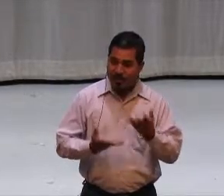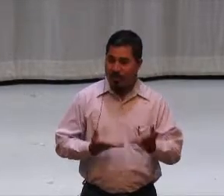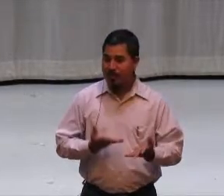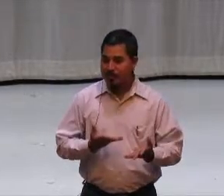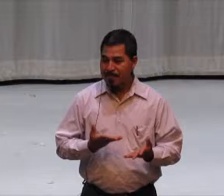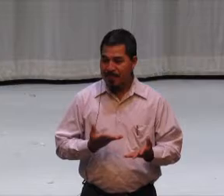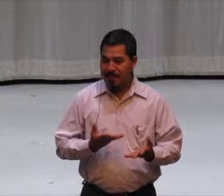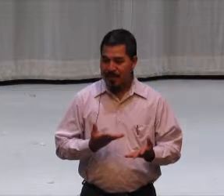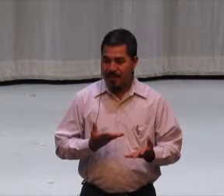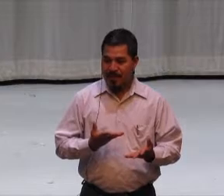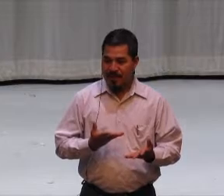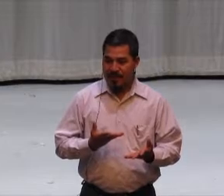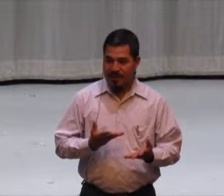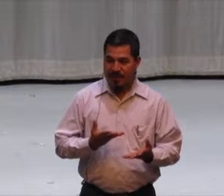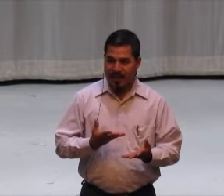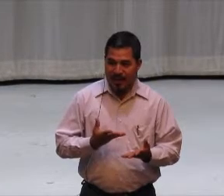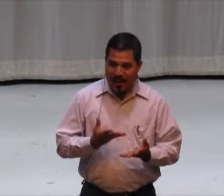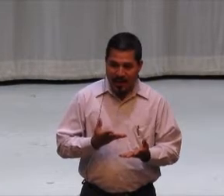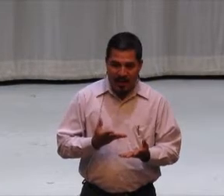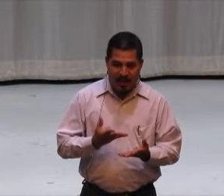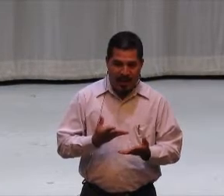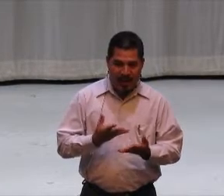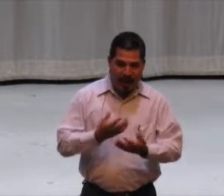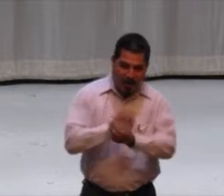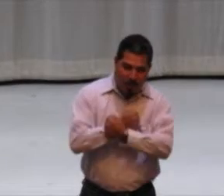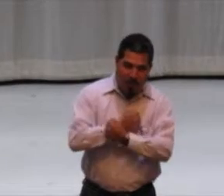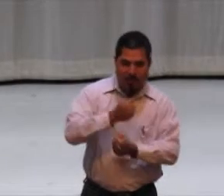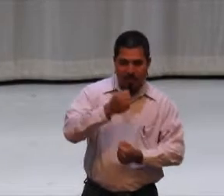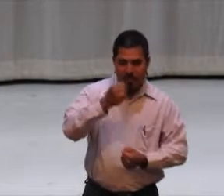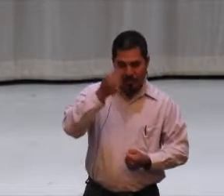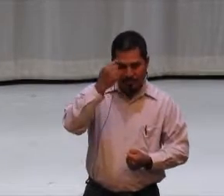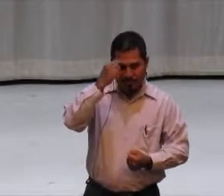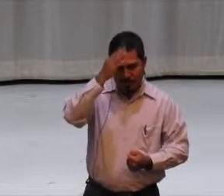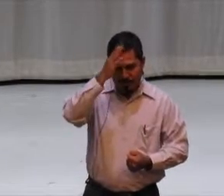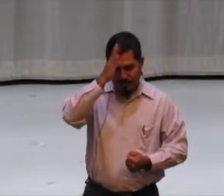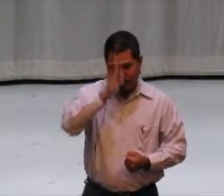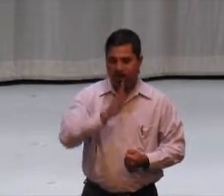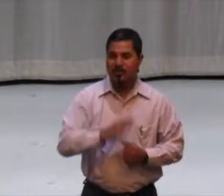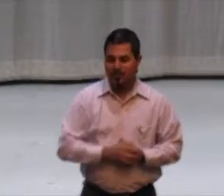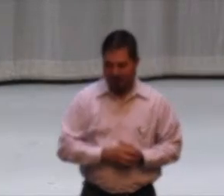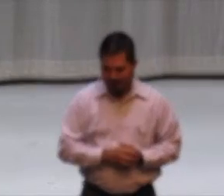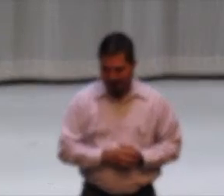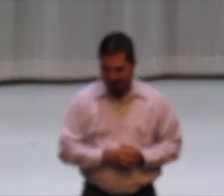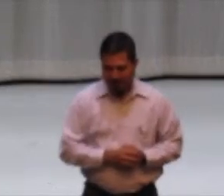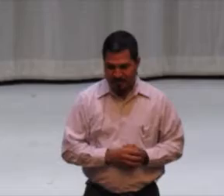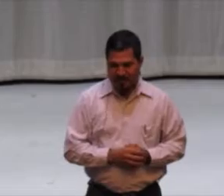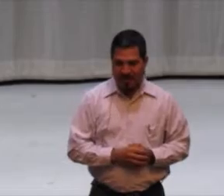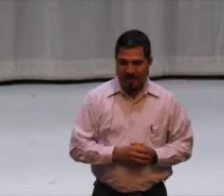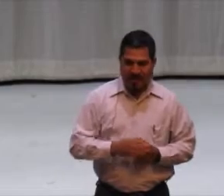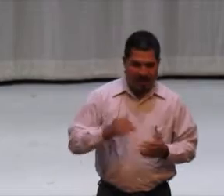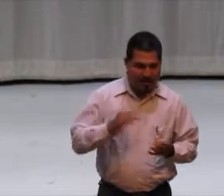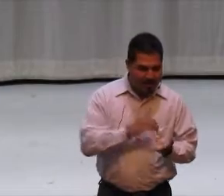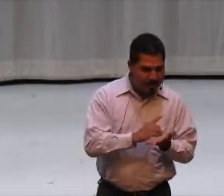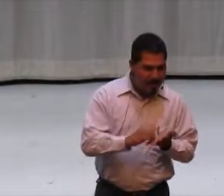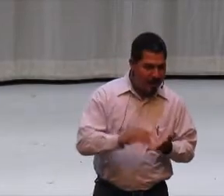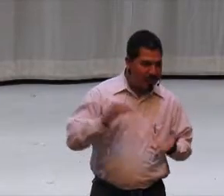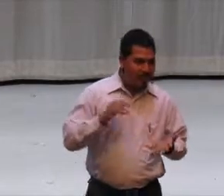rebosando de amor para Dios. Esta semana hemos